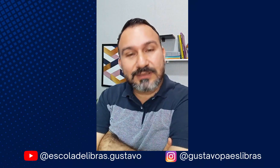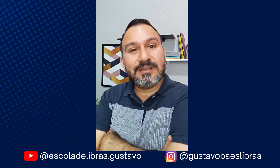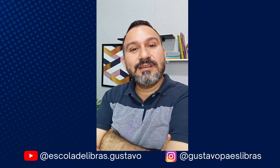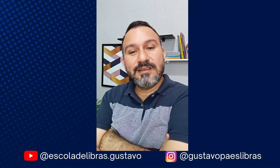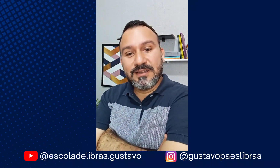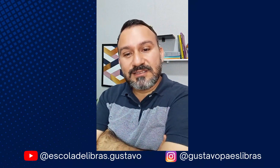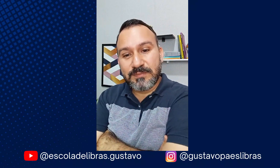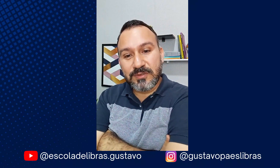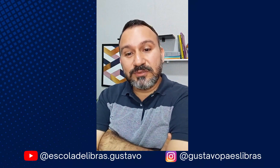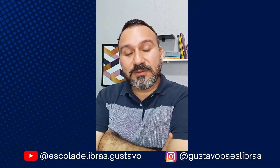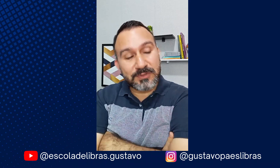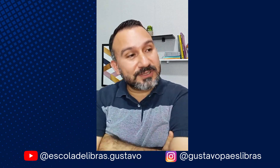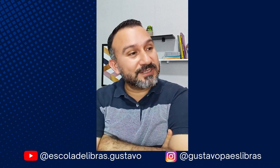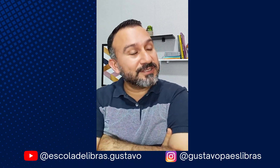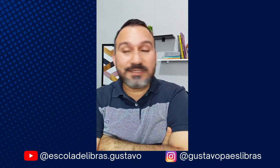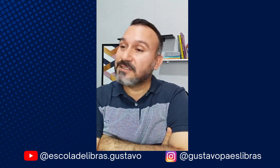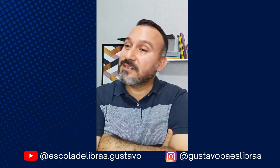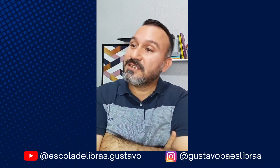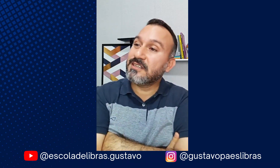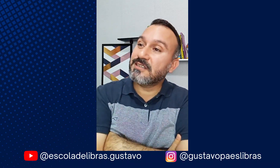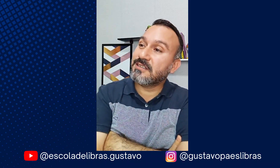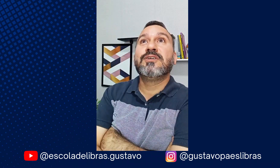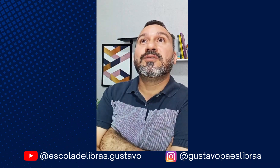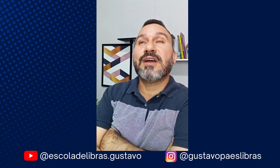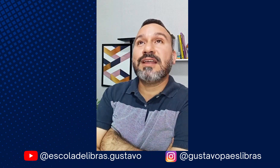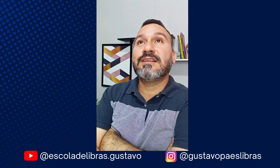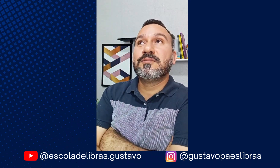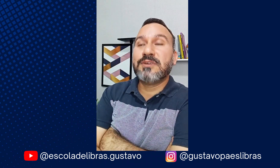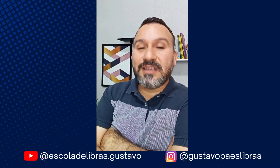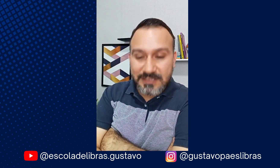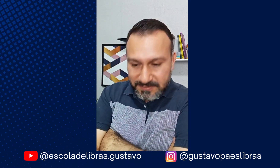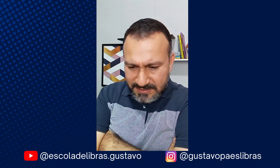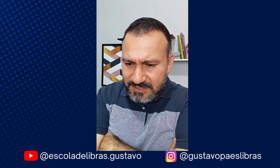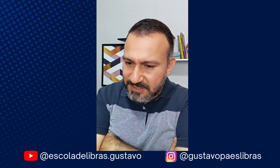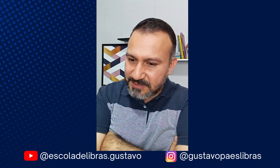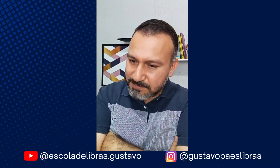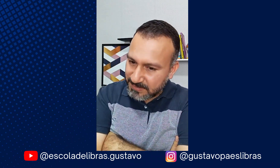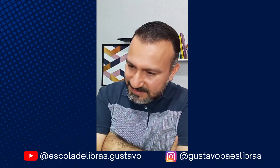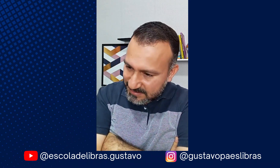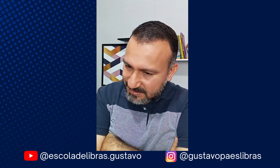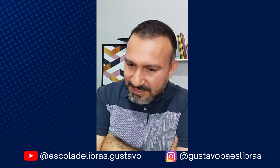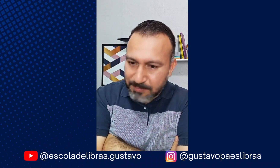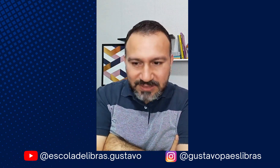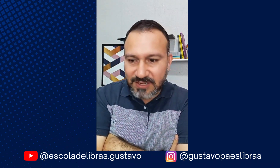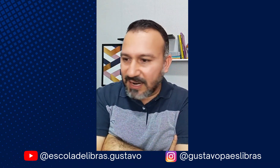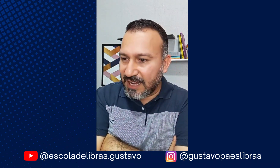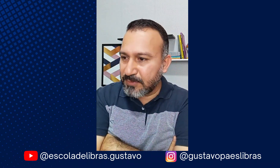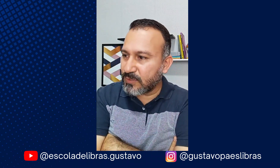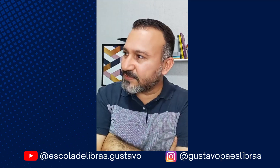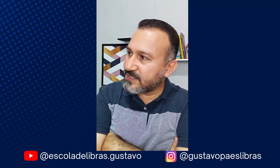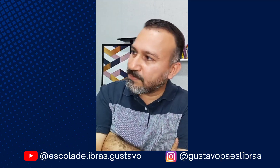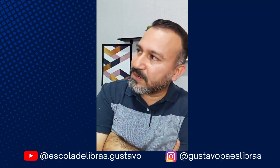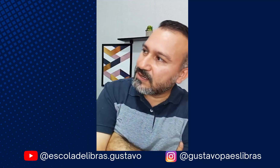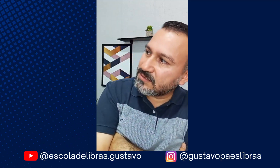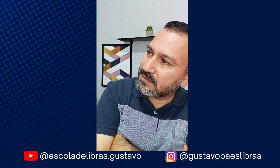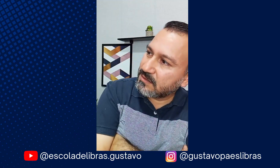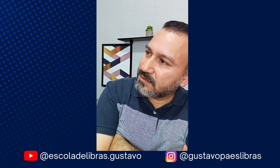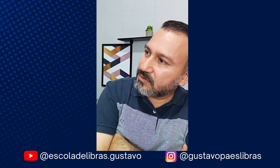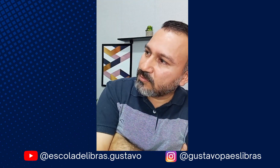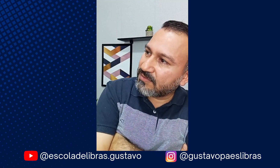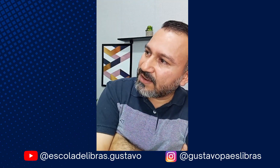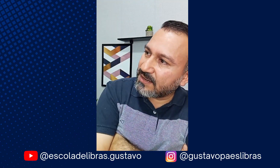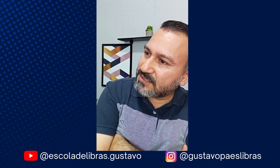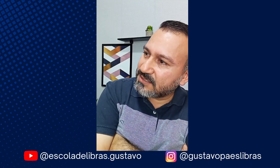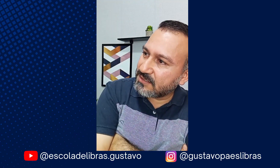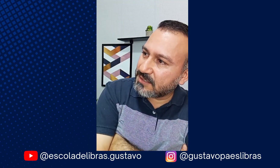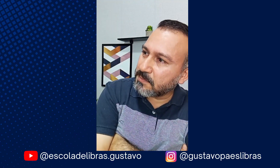pergunta, né? Essa pergunta é importante e correta, porque às vezes a gente precisa aprender rápido, às vezes aparece